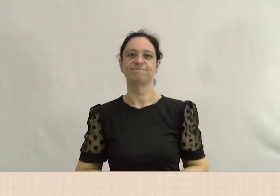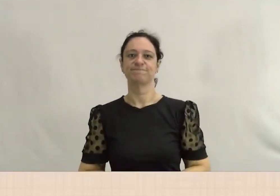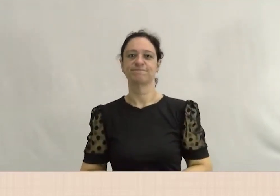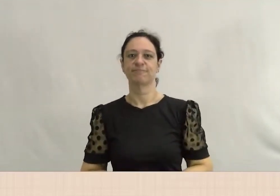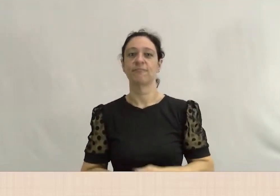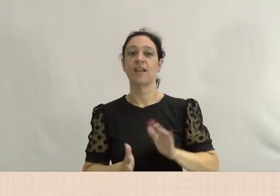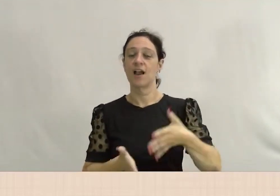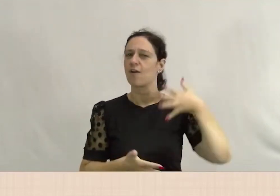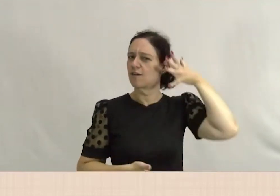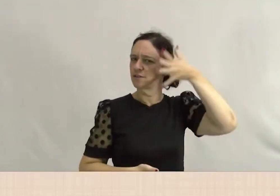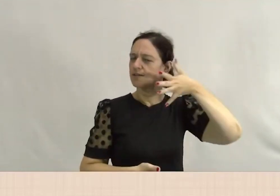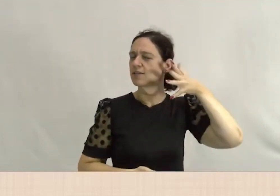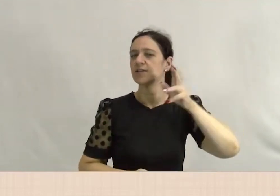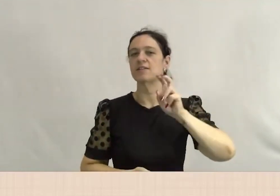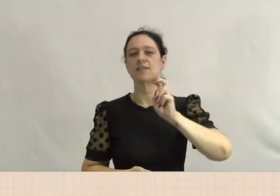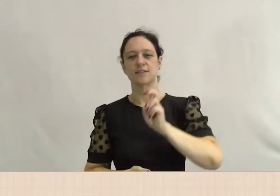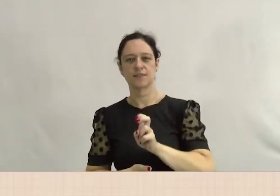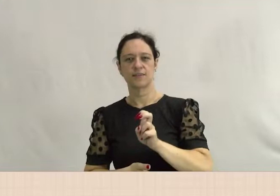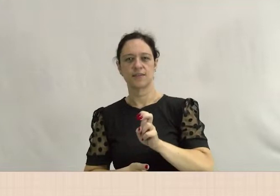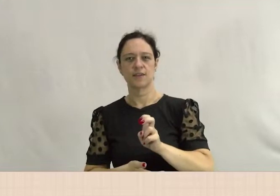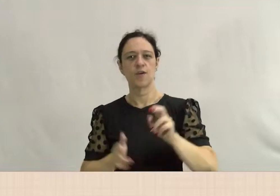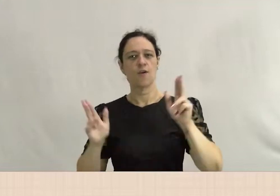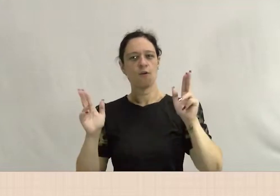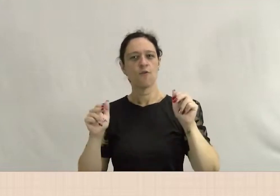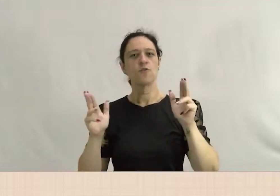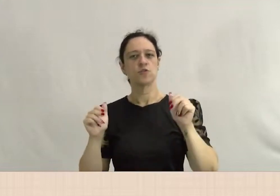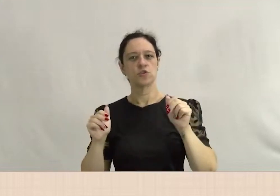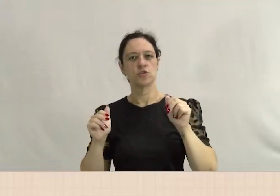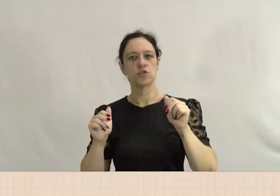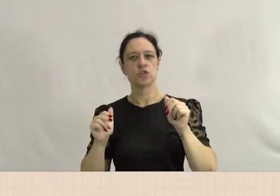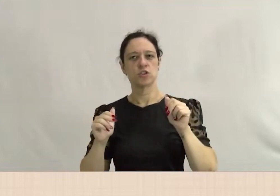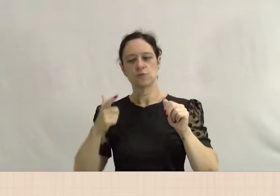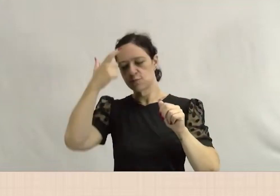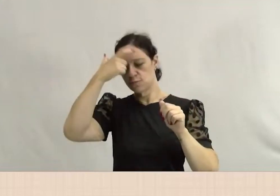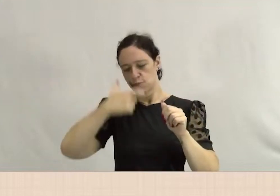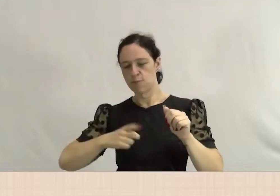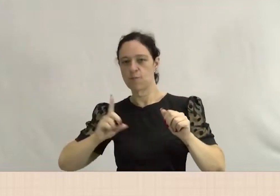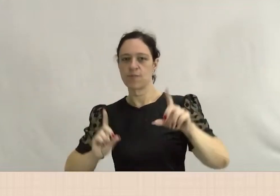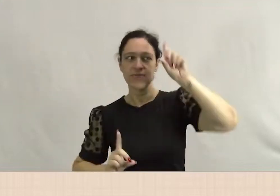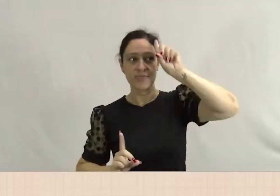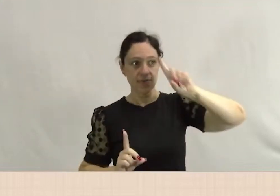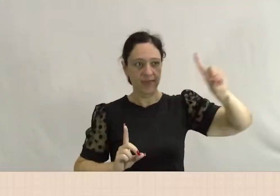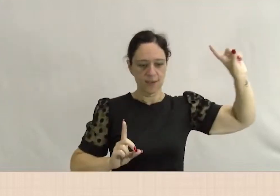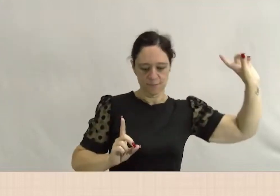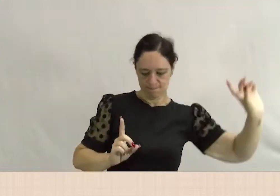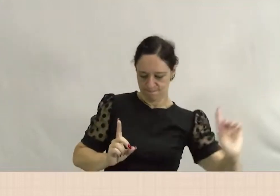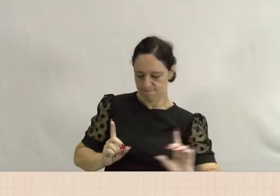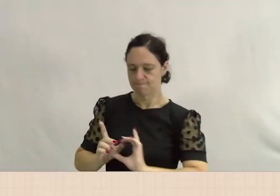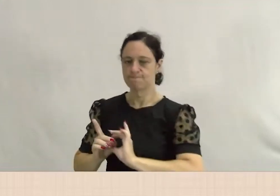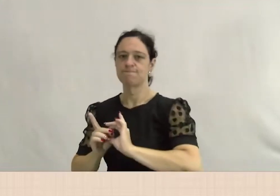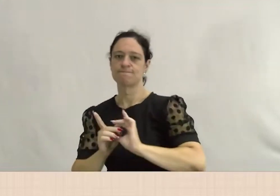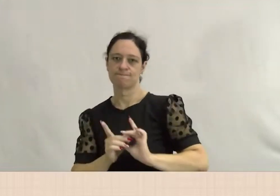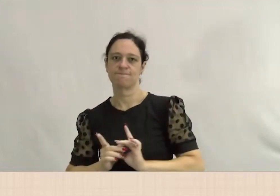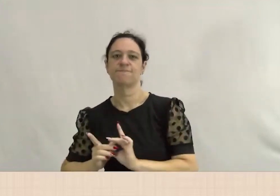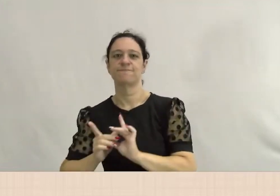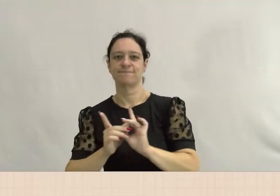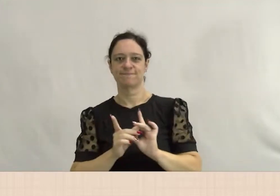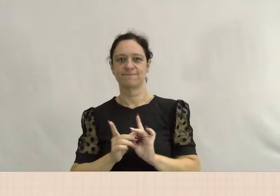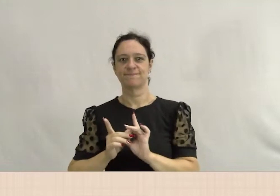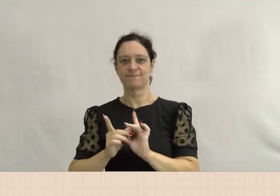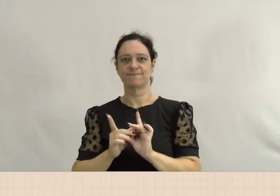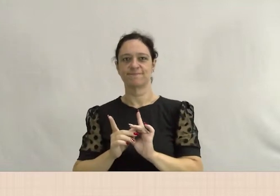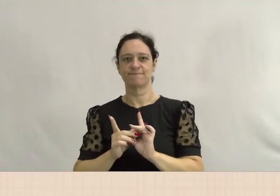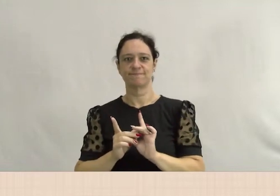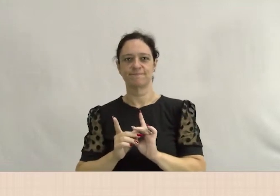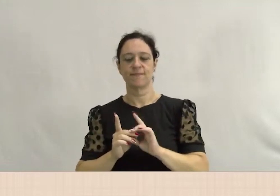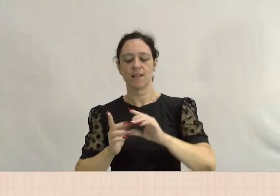A mensagem número 5 tem por título A Reconexão do Homem com Deus.